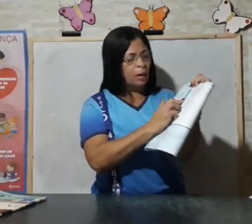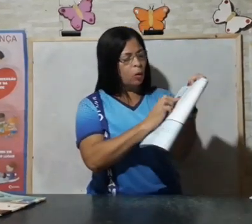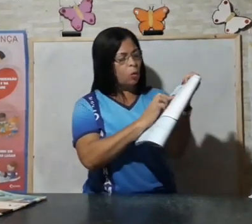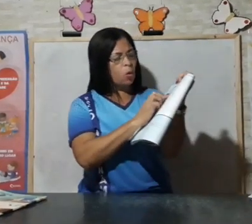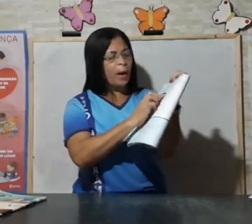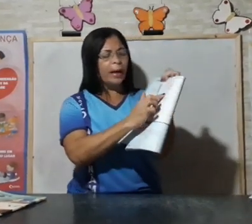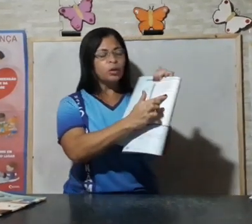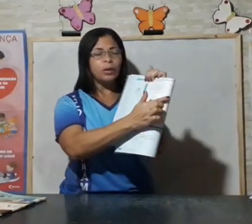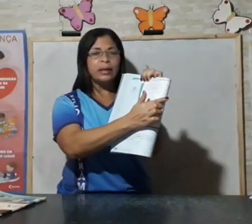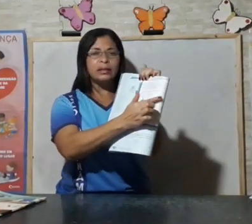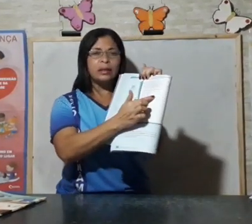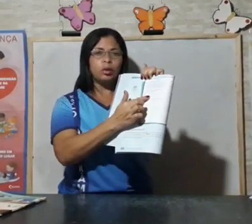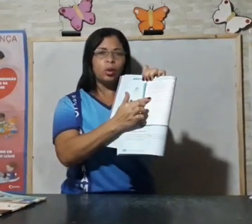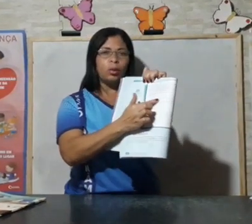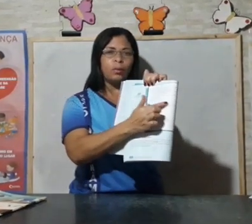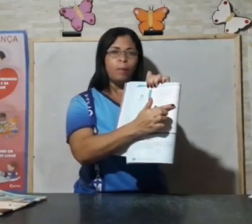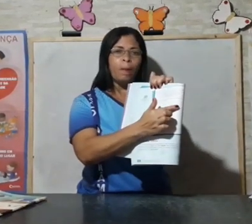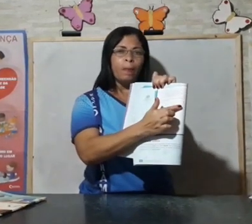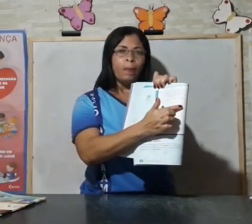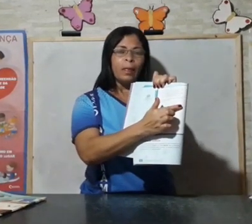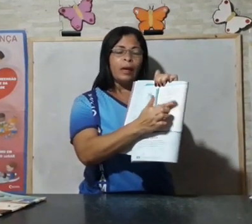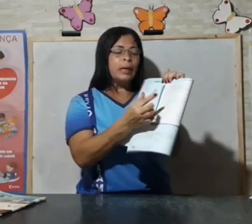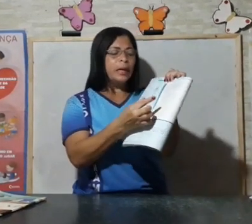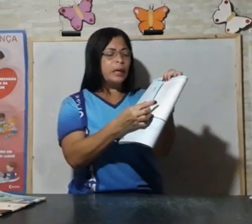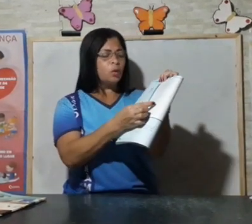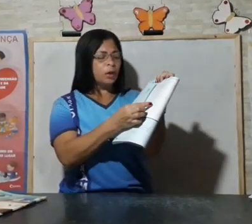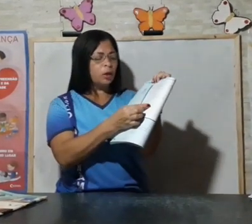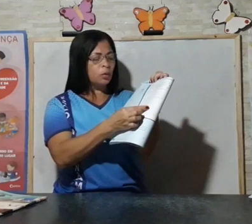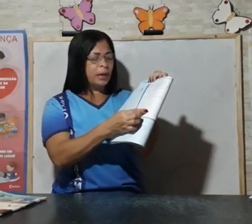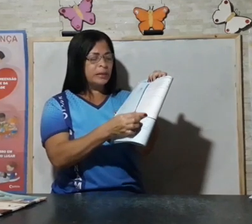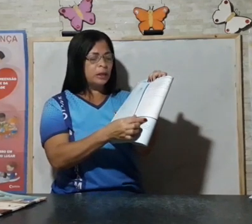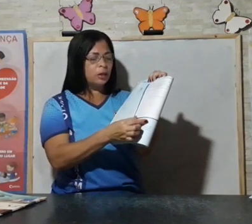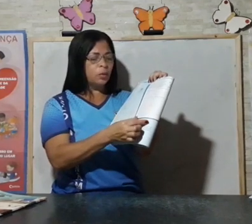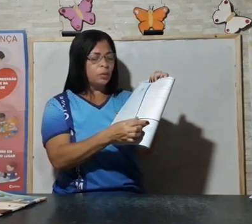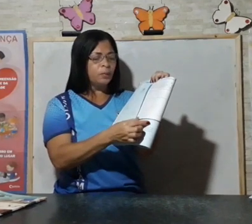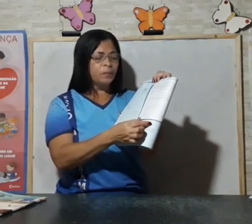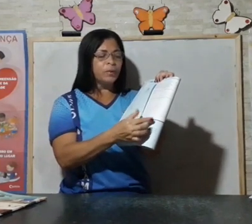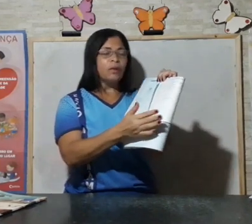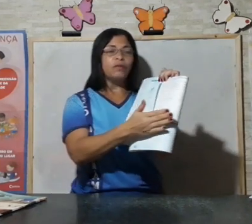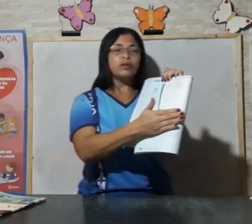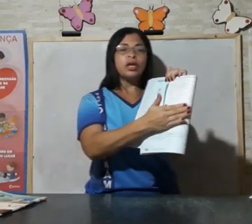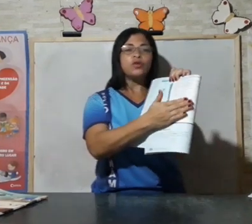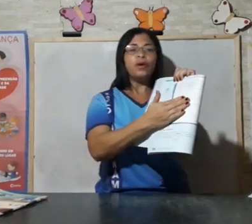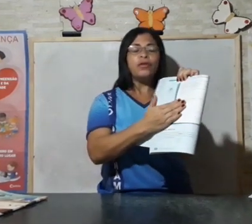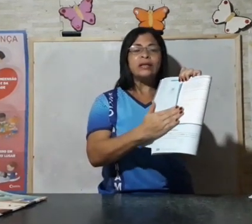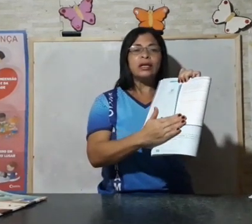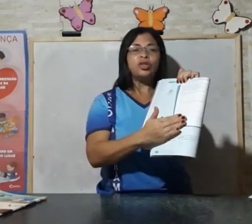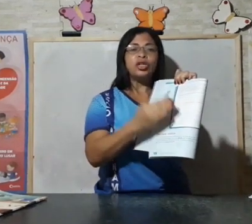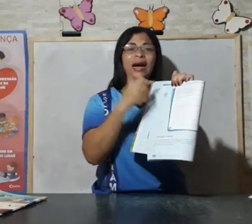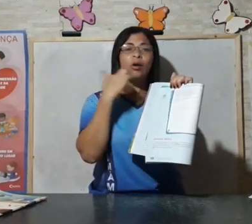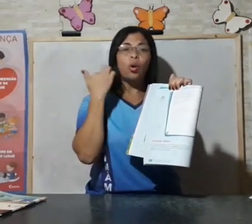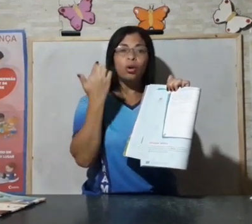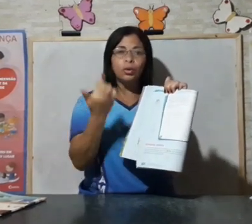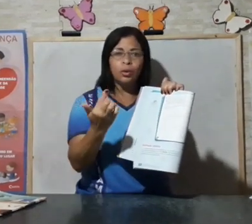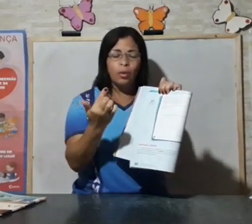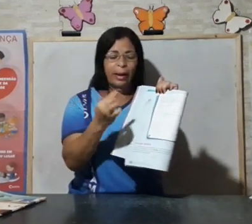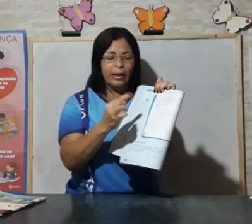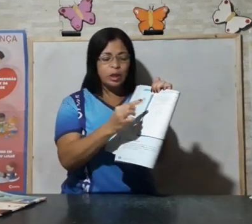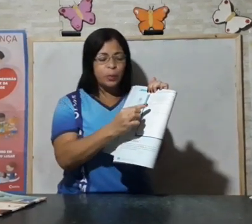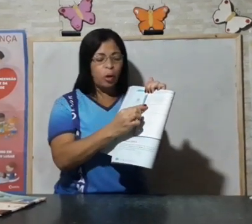o quarto quesito. E no quinto quesito, vocês vão fazer de acordo com a resposta